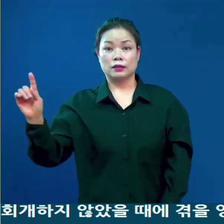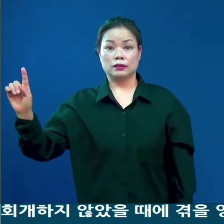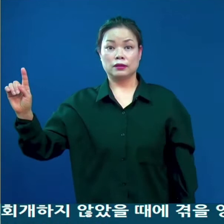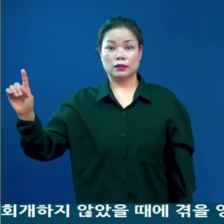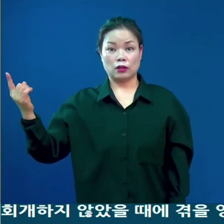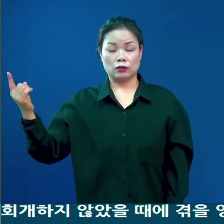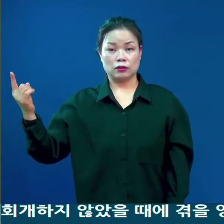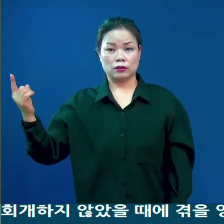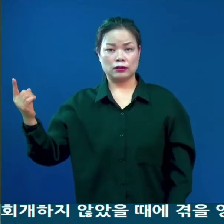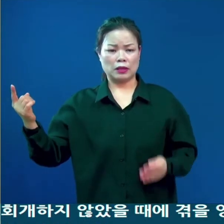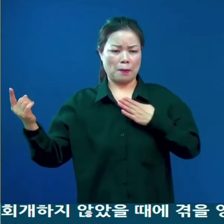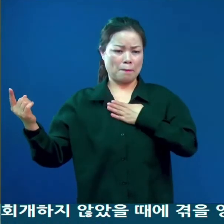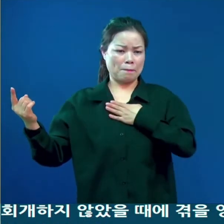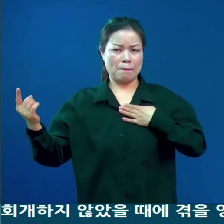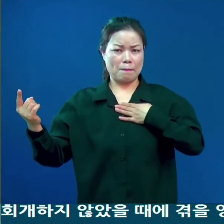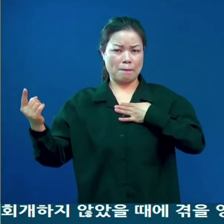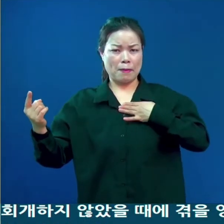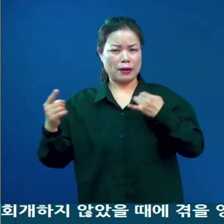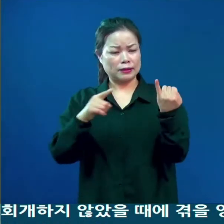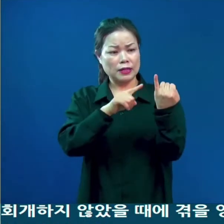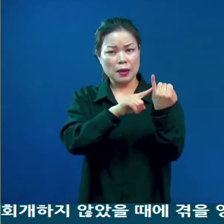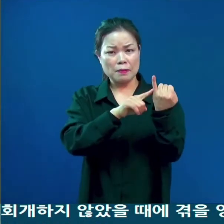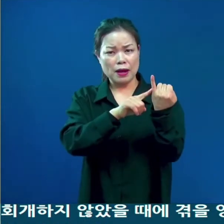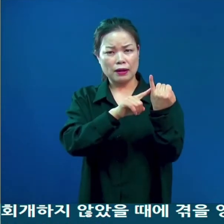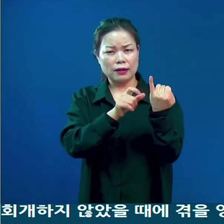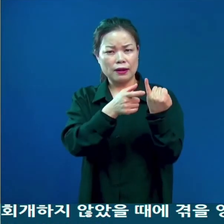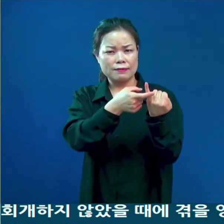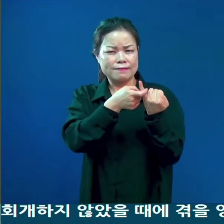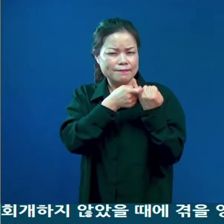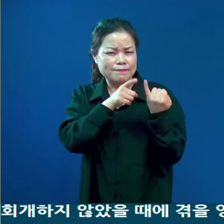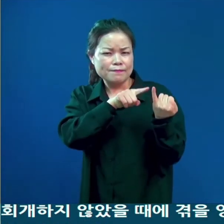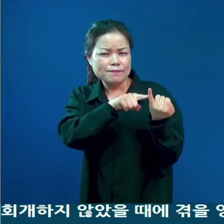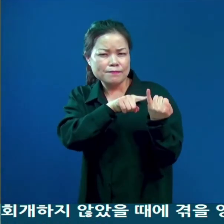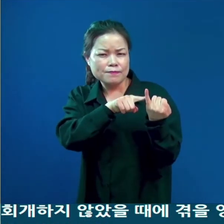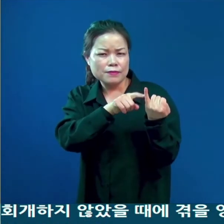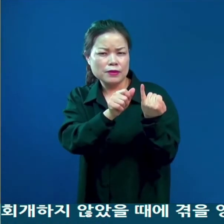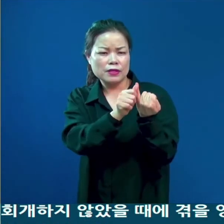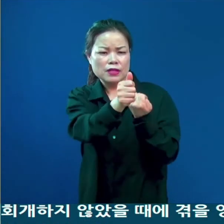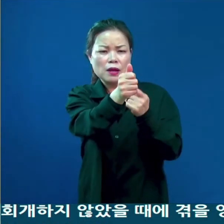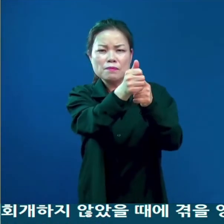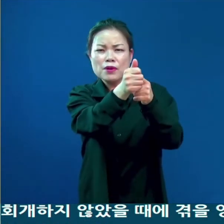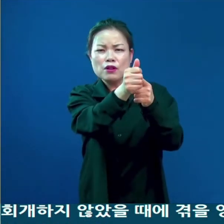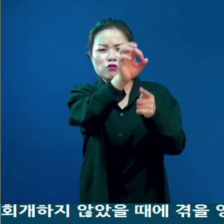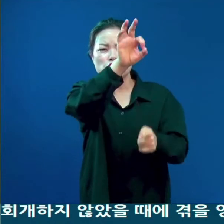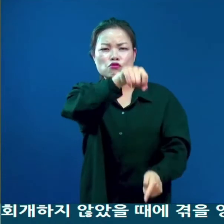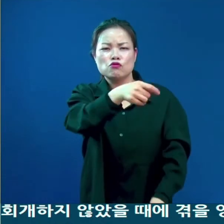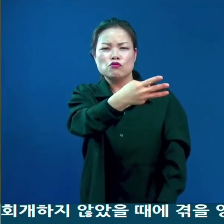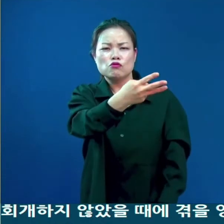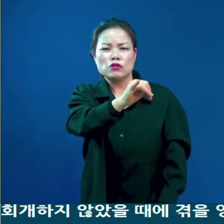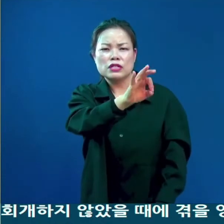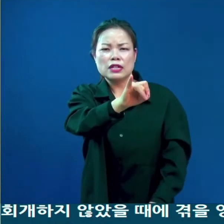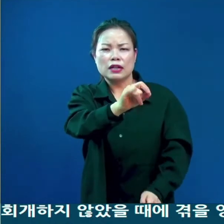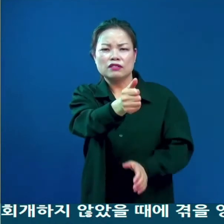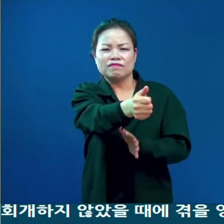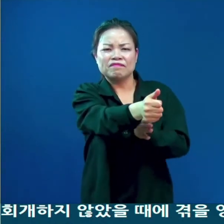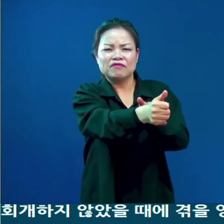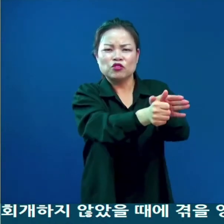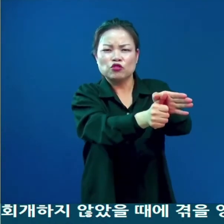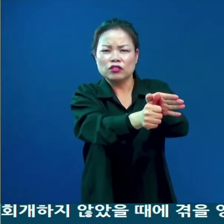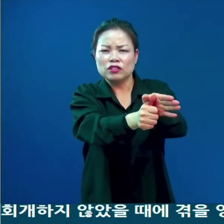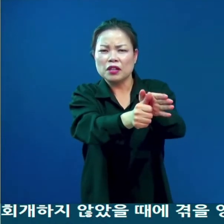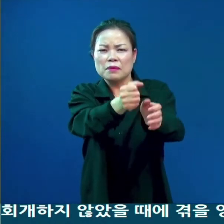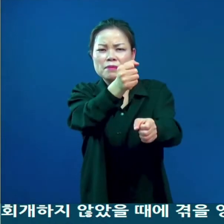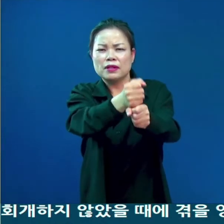다윗이 밧세바와 간음을 저지르고 밧세바의 남편 충신 우리아를 사지로 몰아넣어 죽게